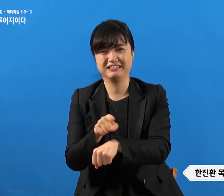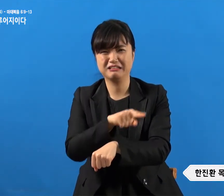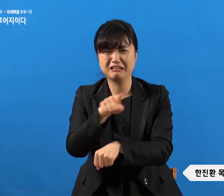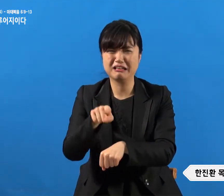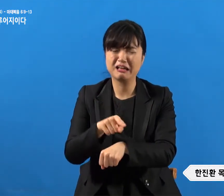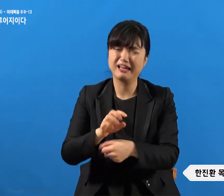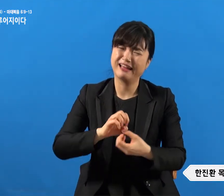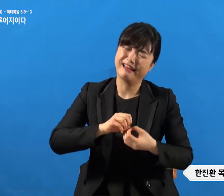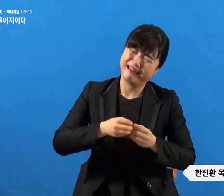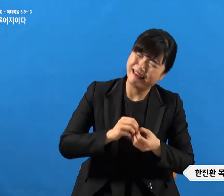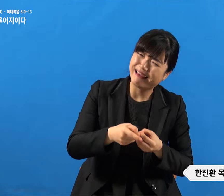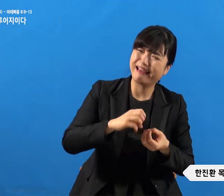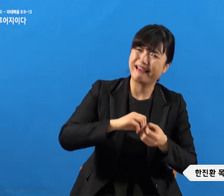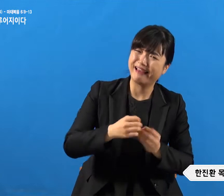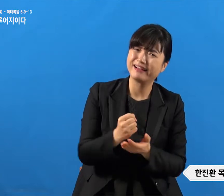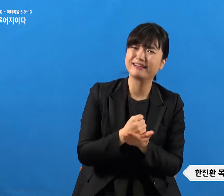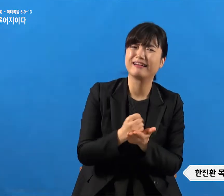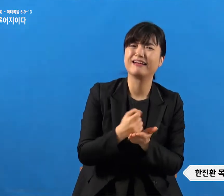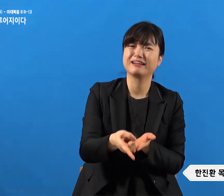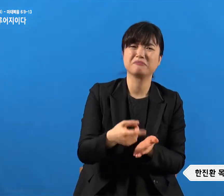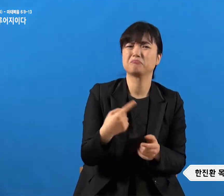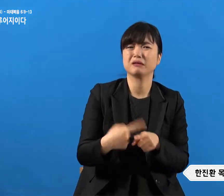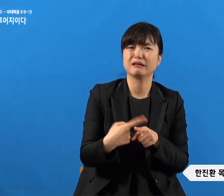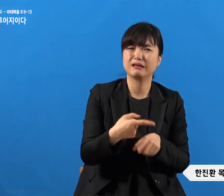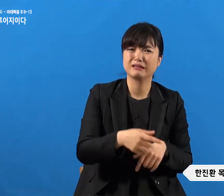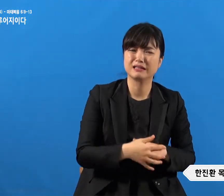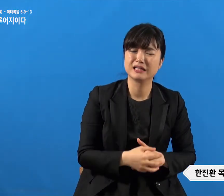그러면 그건 완전히 성경으로 점치는 겁니다.